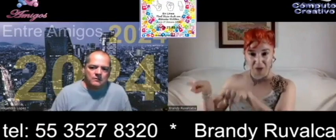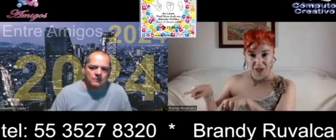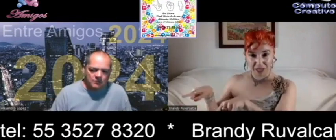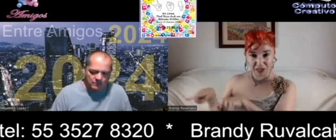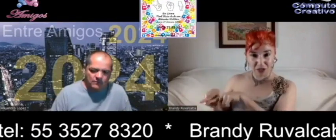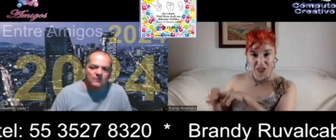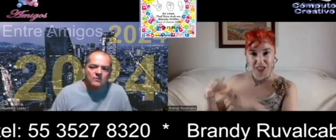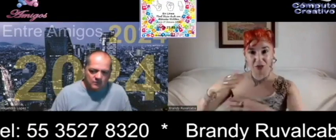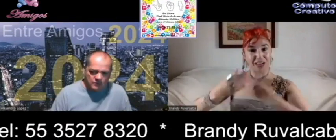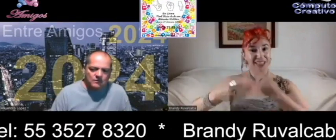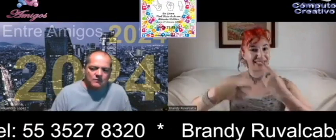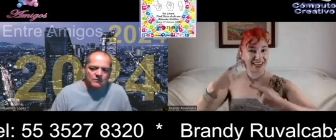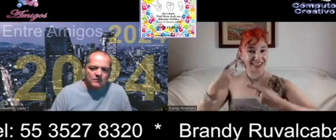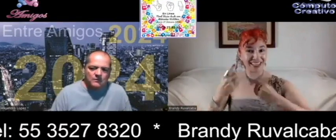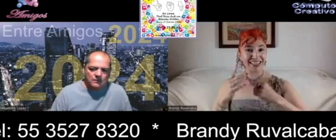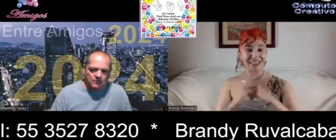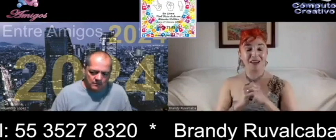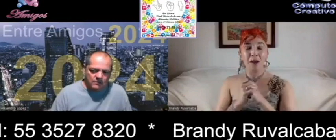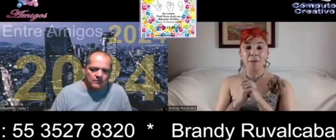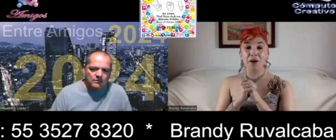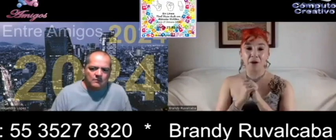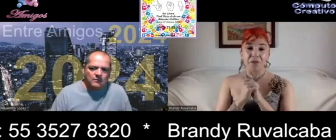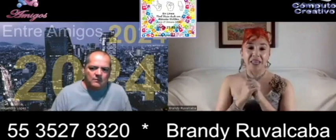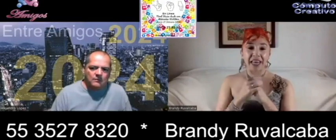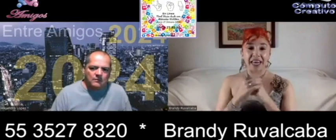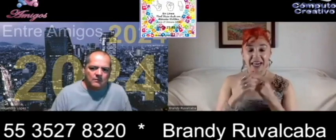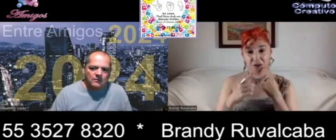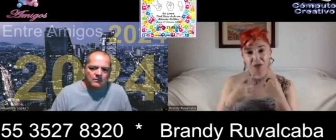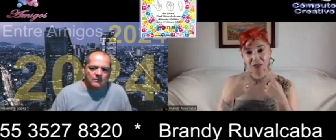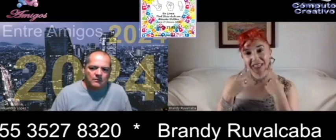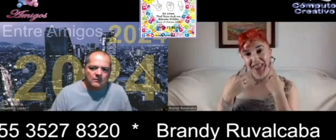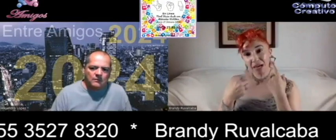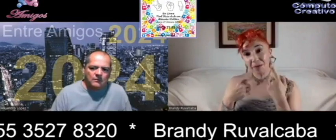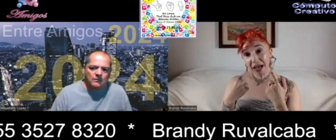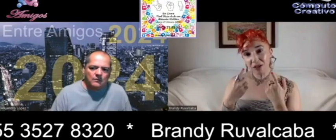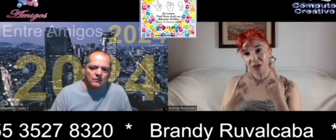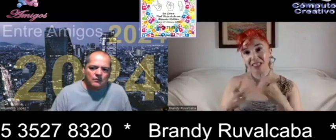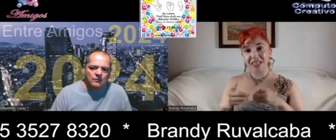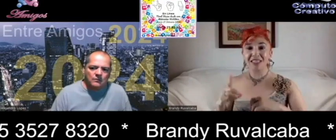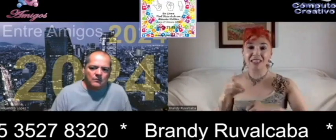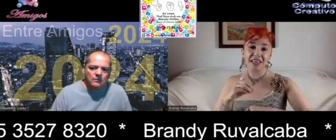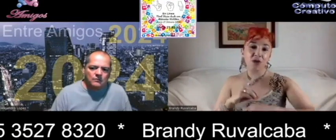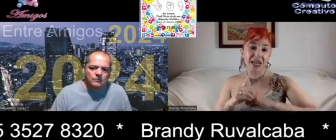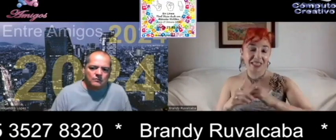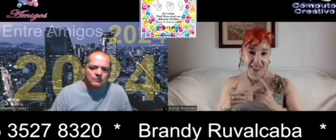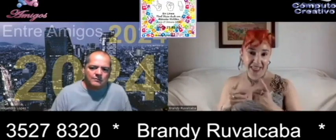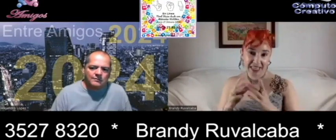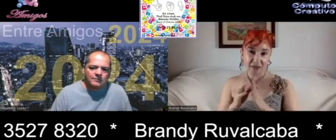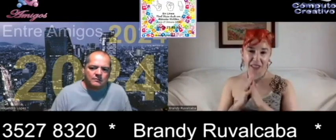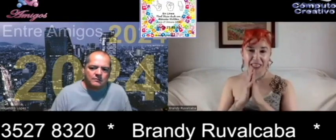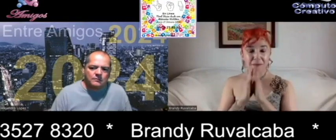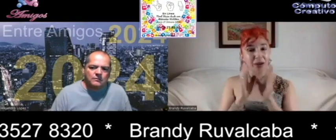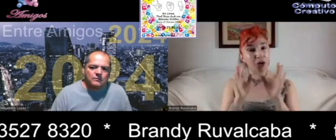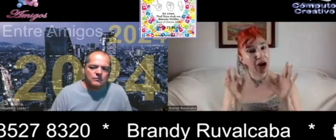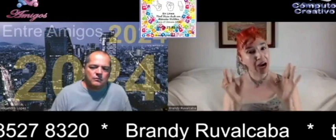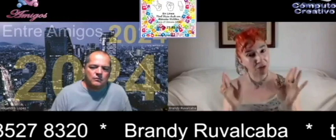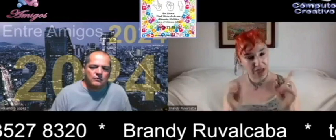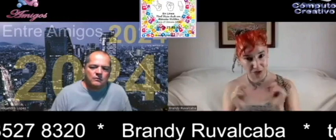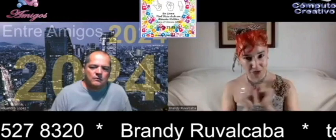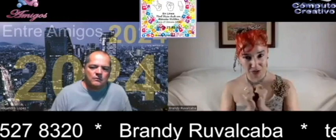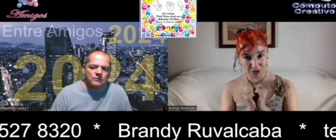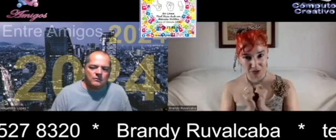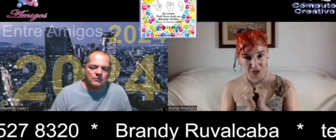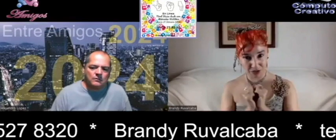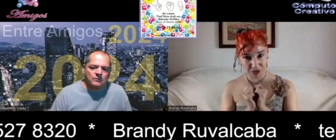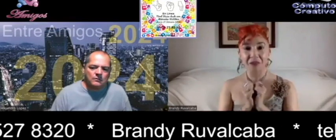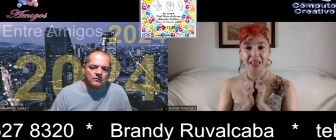en el cuadrito chiquito hacer las señas. Bueno, que cuando estás hablando, estás diciendo las señas. Sin embargo, hay una